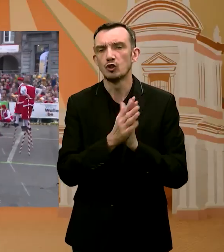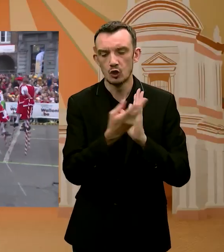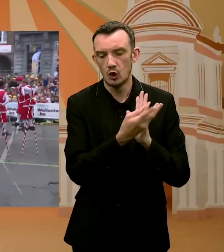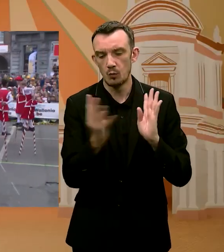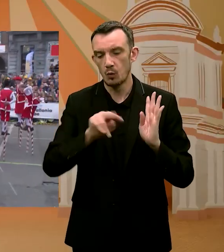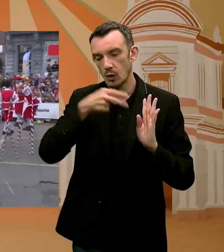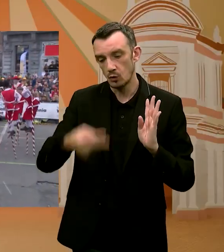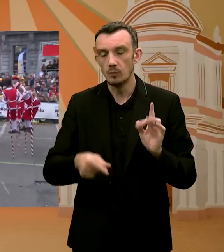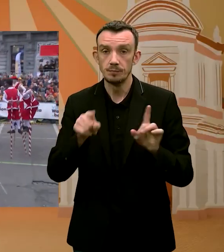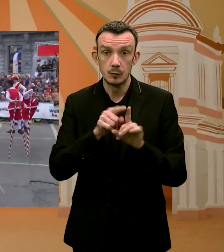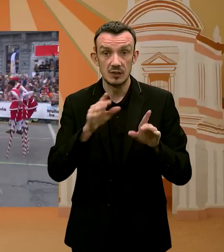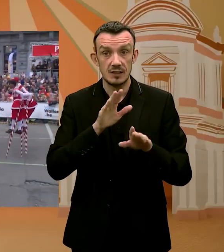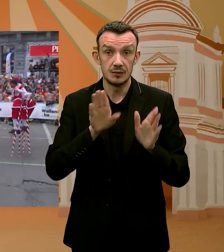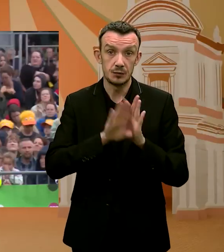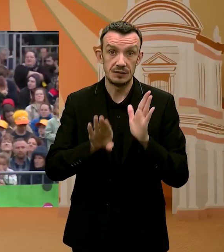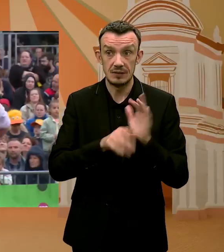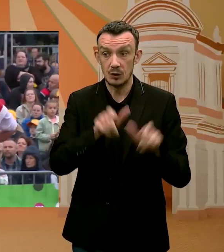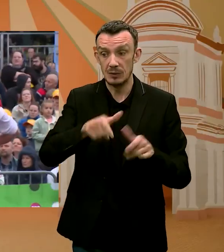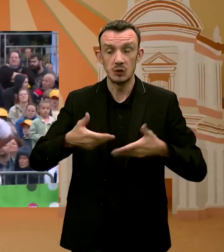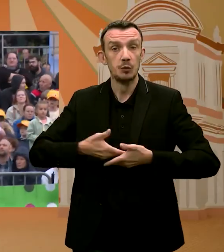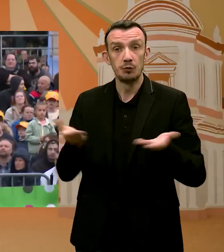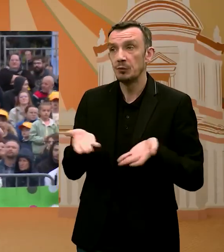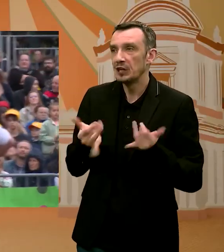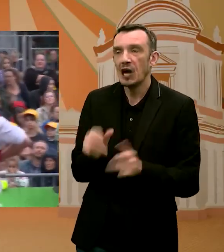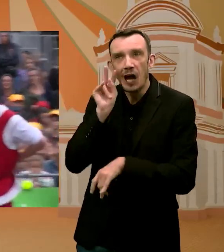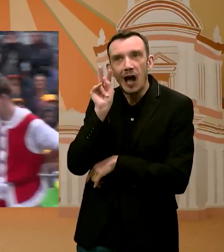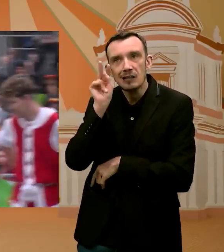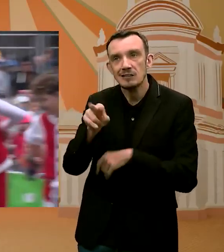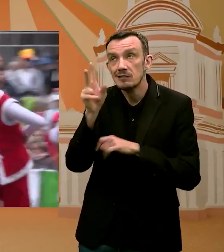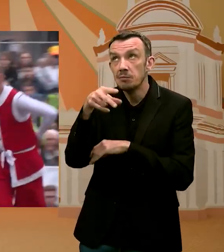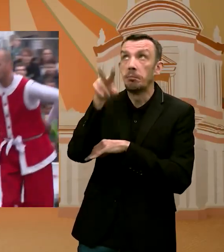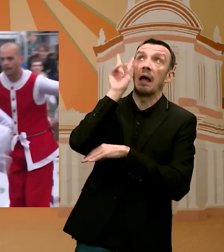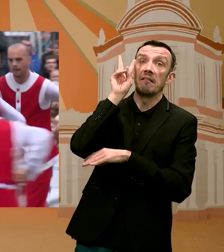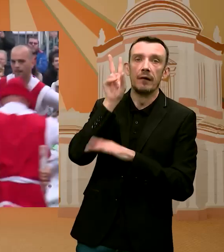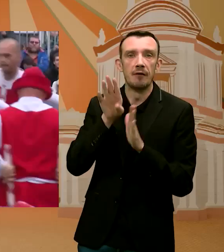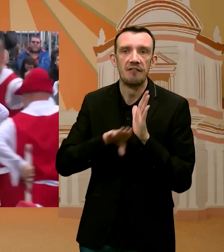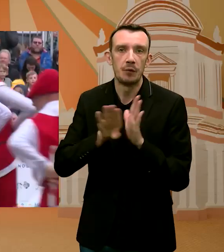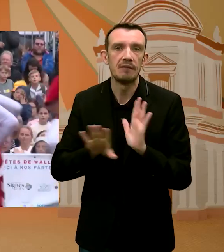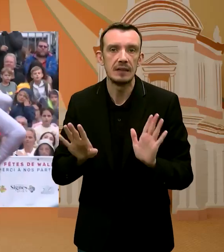tombent pas dans le public. Et donc, c'est pour ça qu'on peut voir ici de temps à autre que les échasseurs, à la demande d'Yves De Vos, qui est en train d'être malmené,